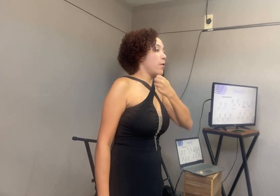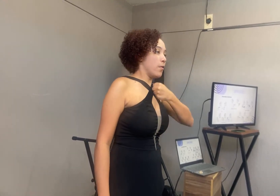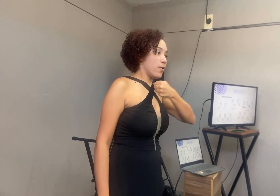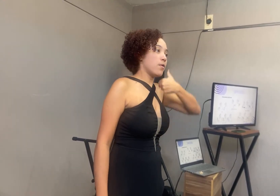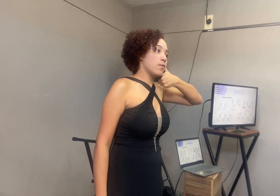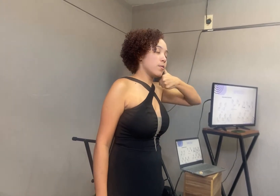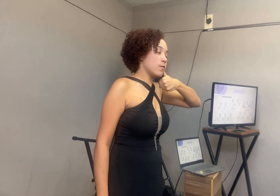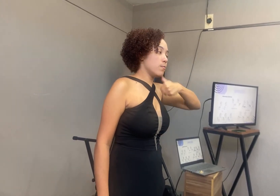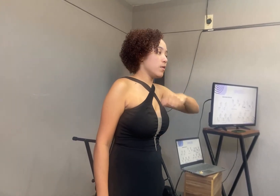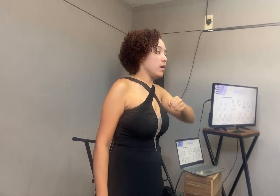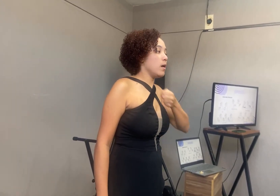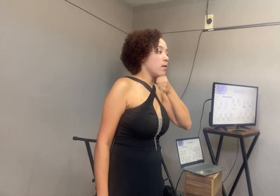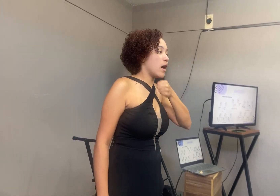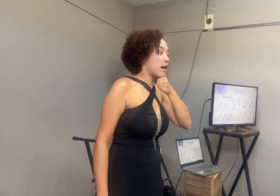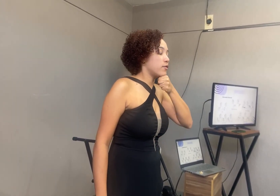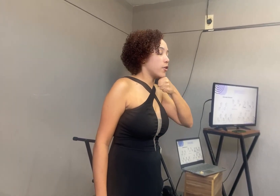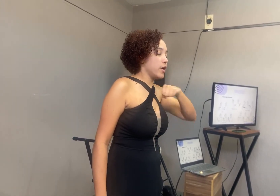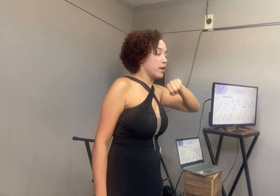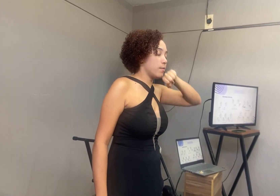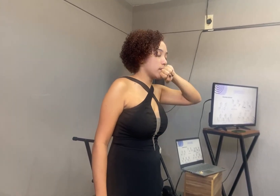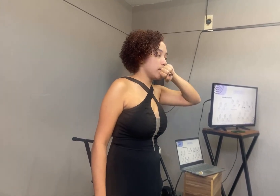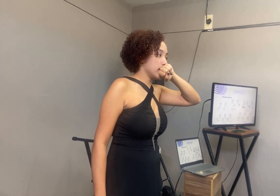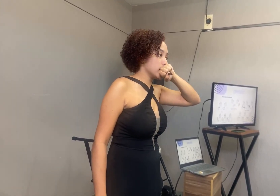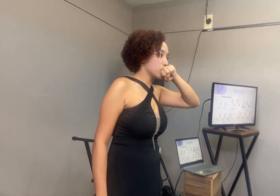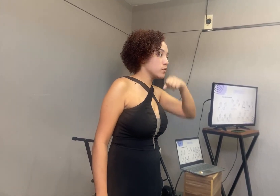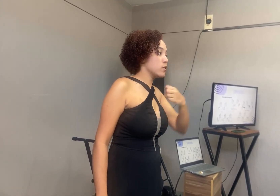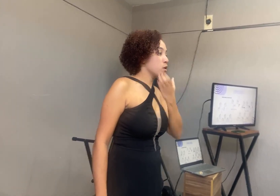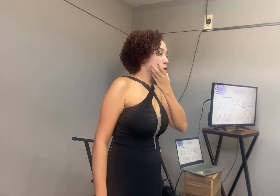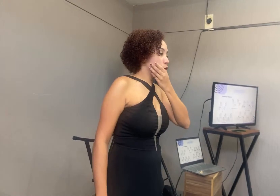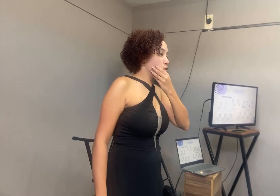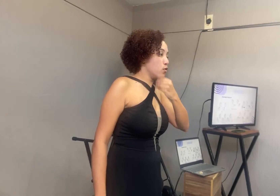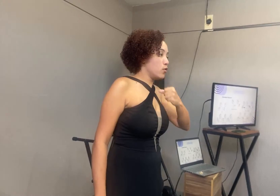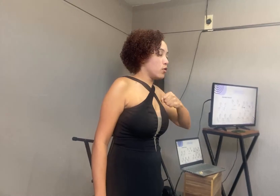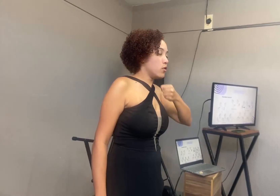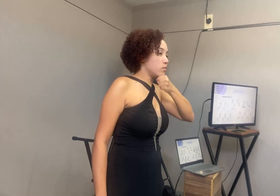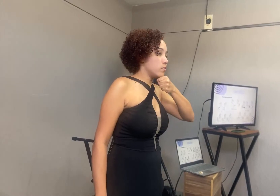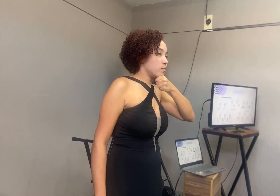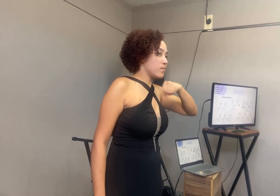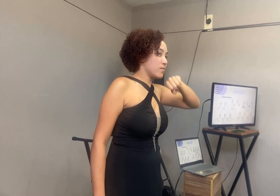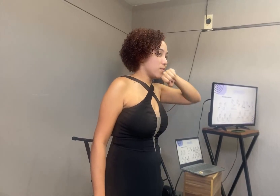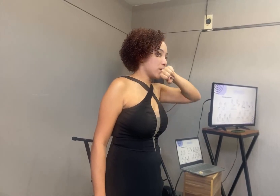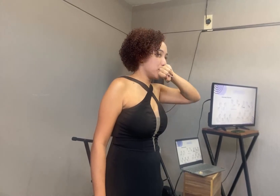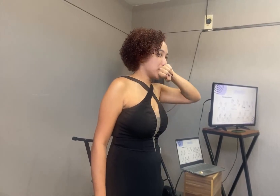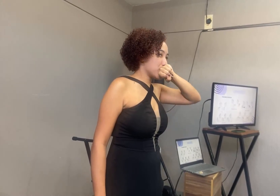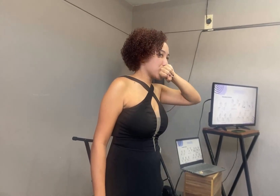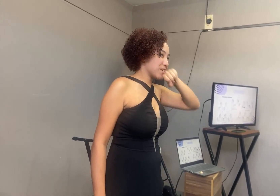vó, a avó, né, é de bênção. O vô. Respeito mais, presente, grato demais.